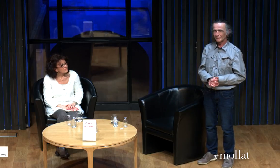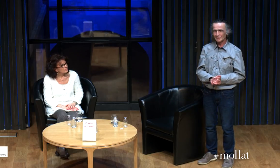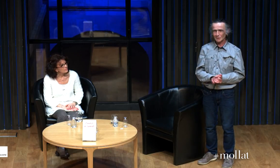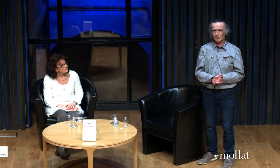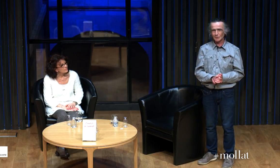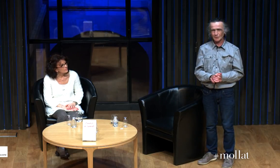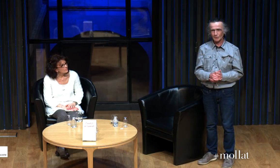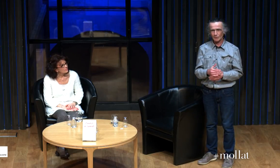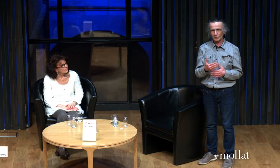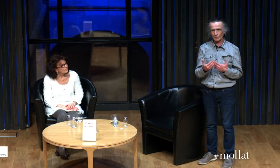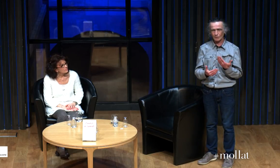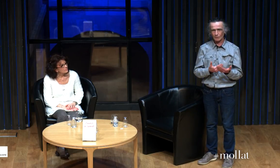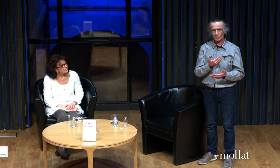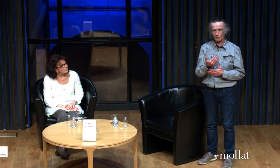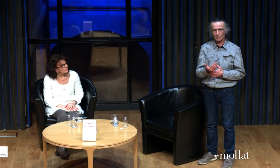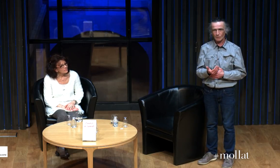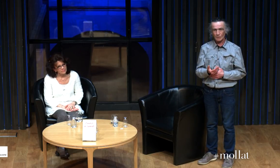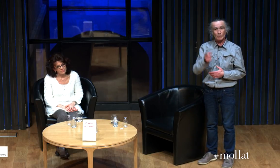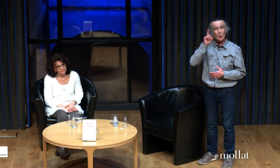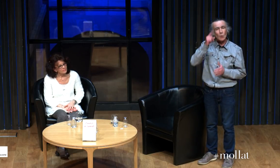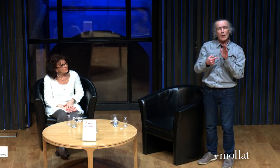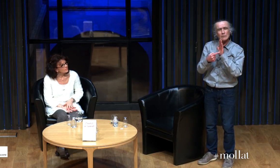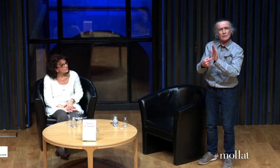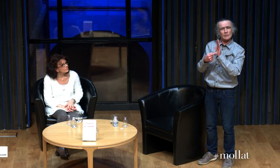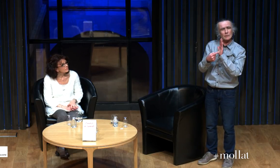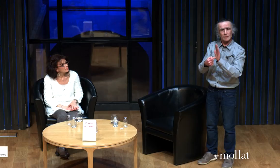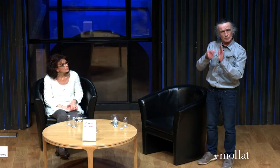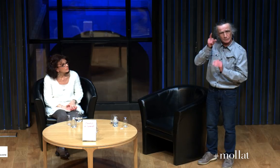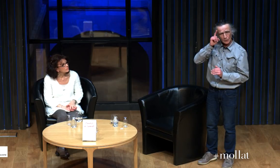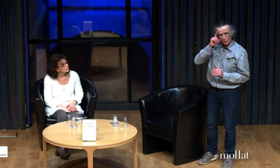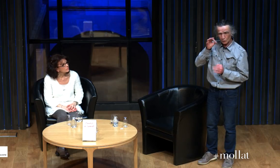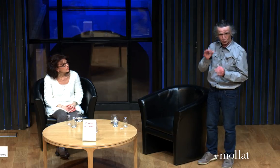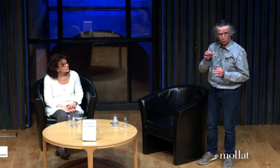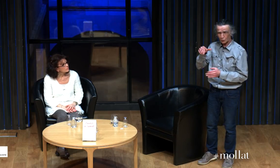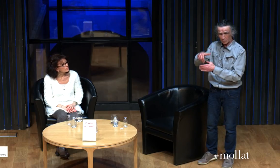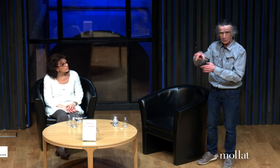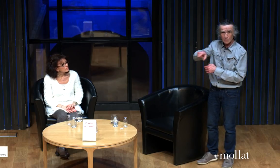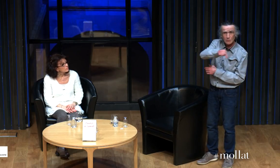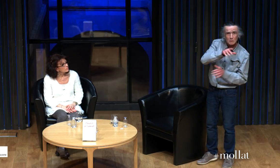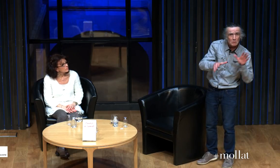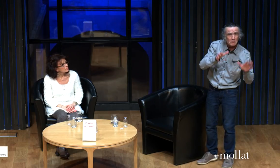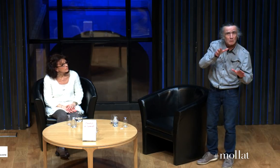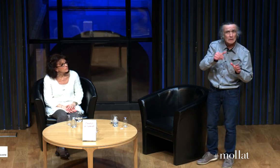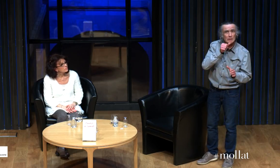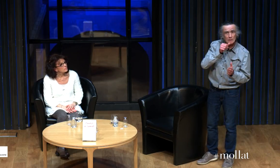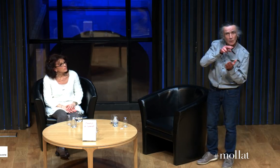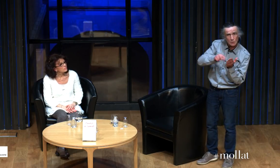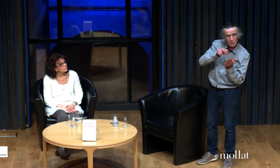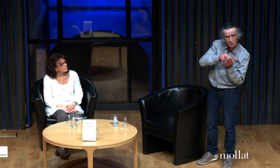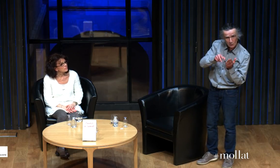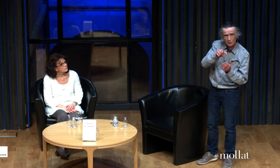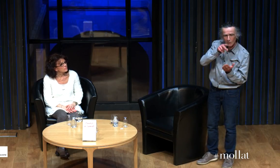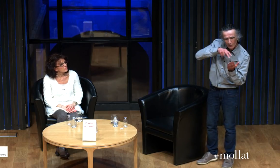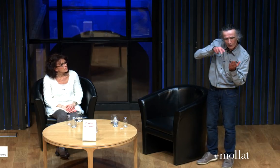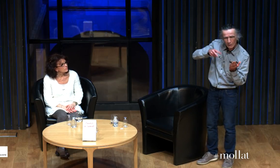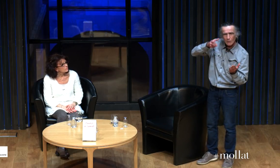que nous avons une langue des signes et que nous avons une culture. Alors pourquoi cette présentation ? Ce soir,